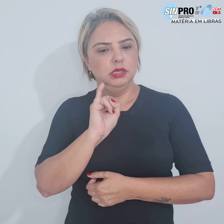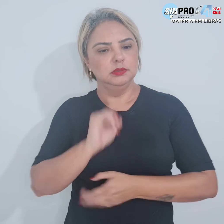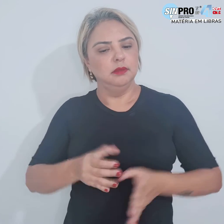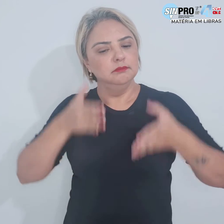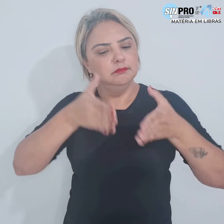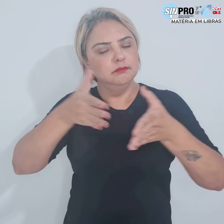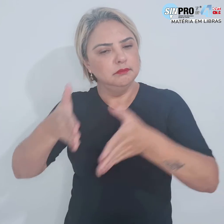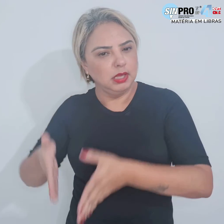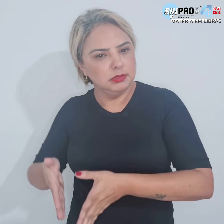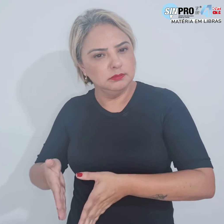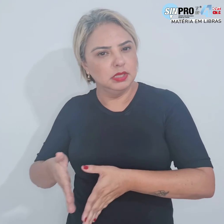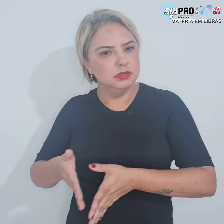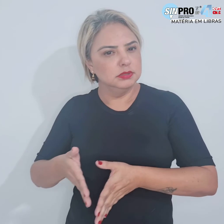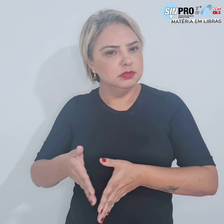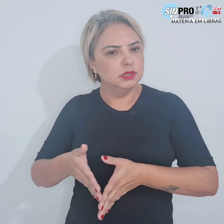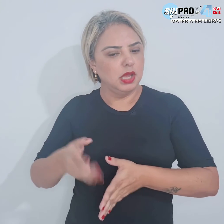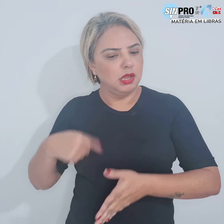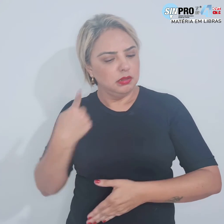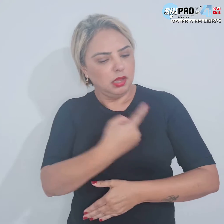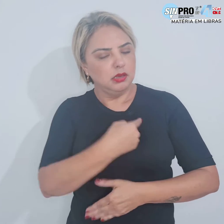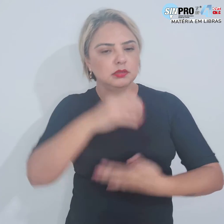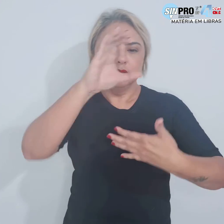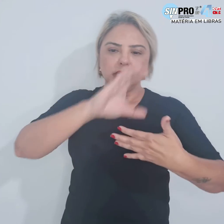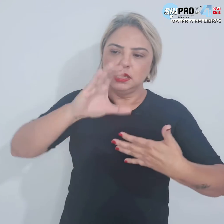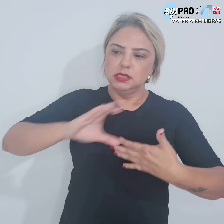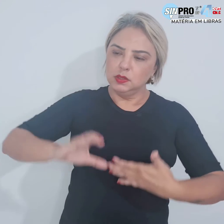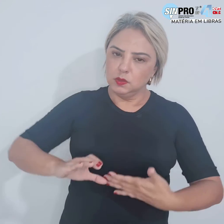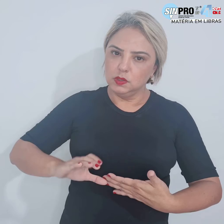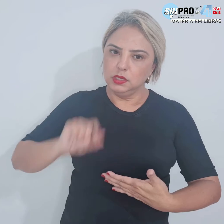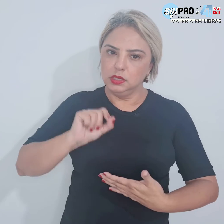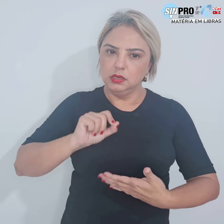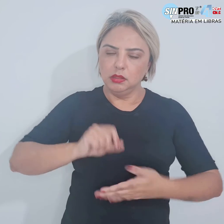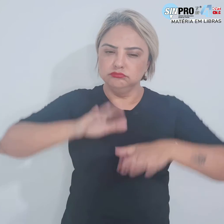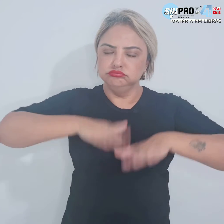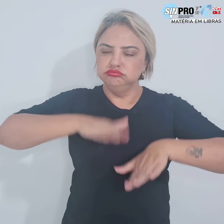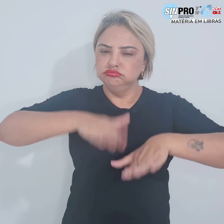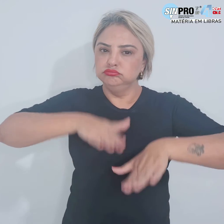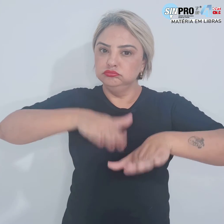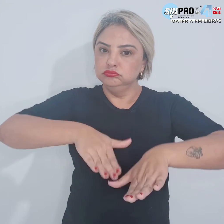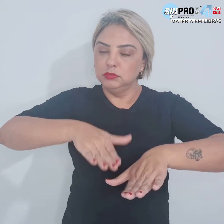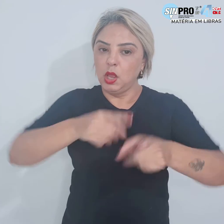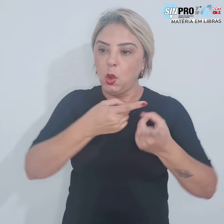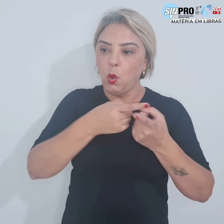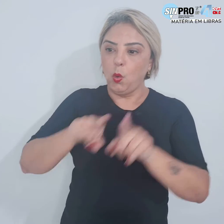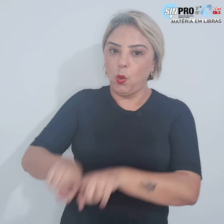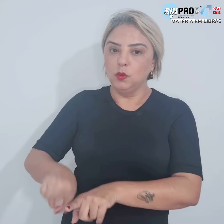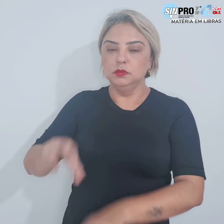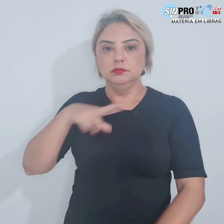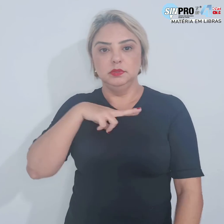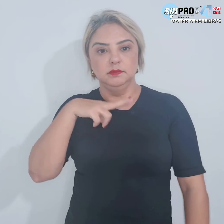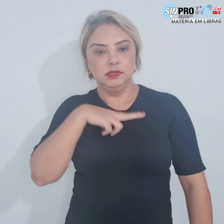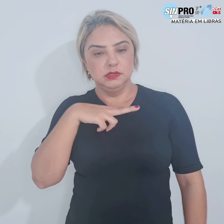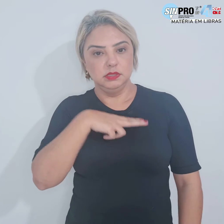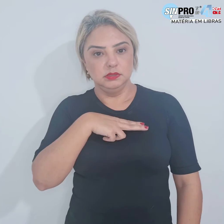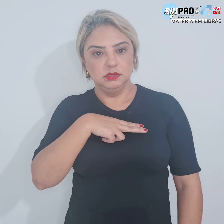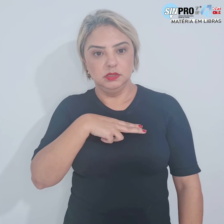participação ativa da nossa categoria nas mobilizações contra essas privatizações, porque